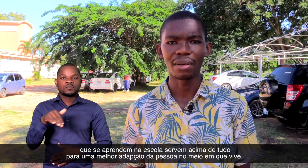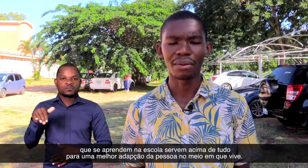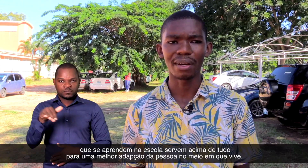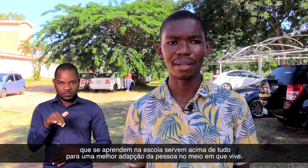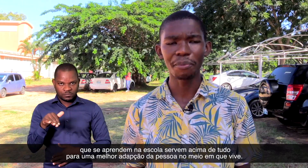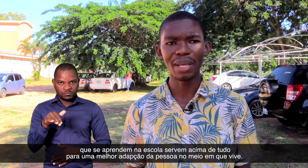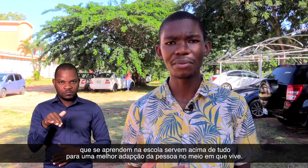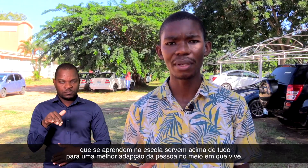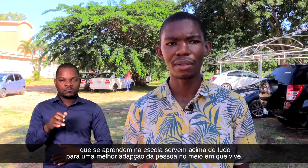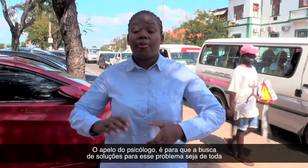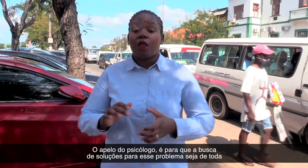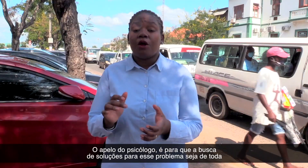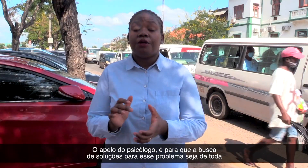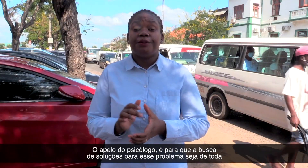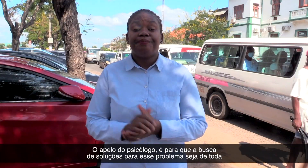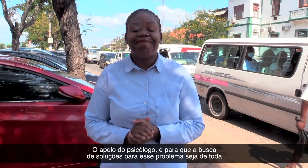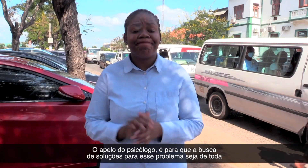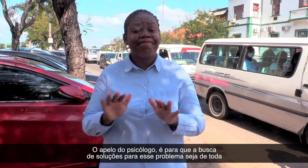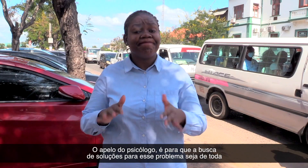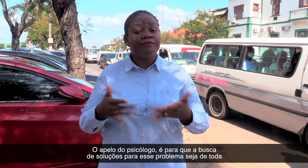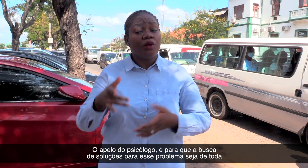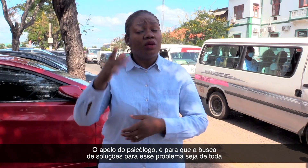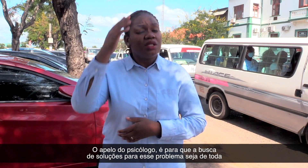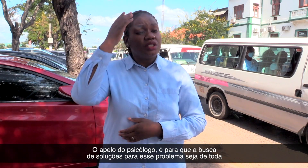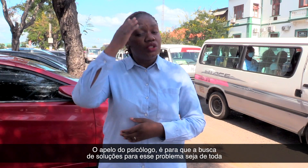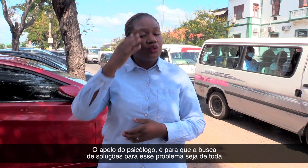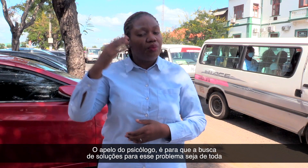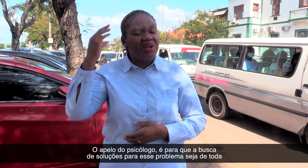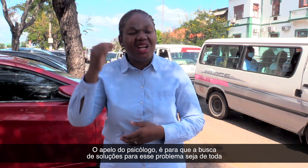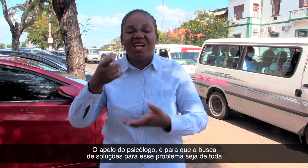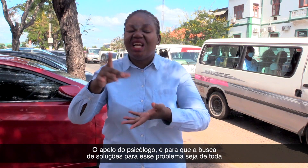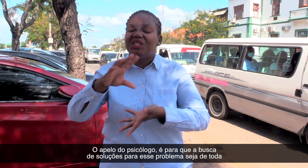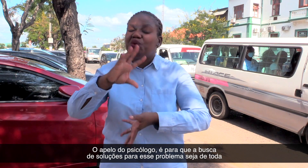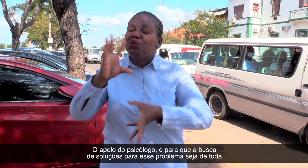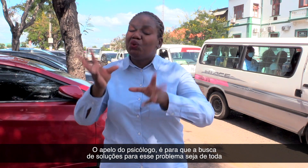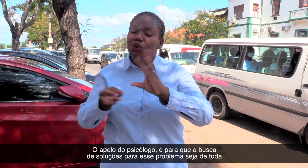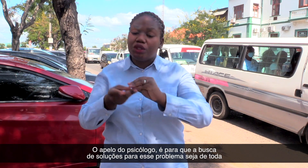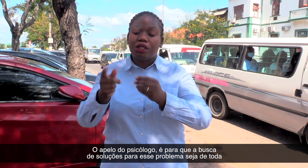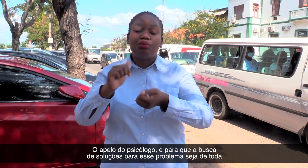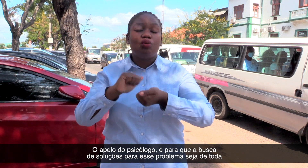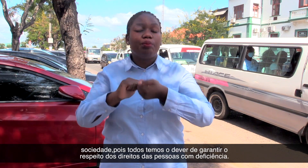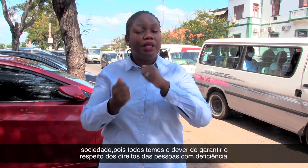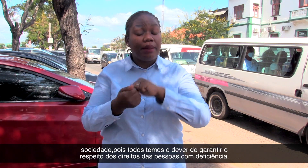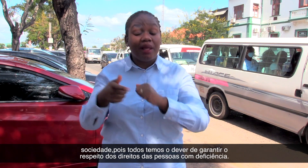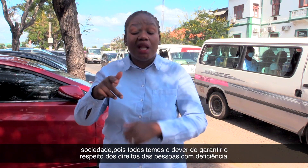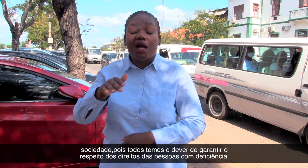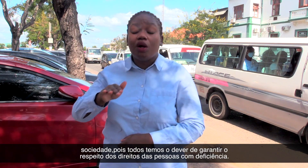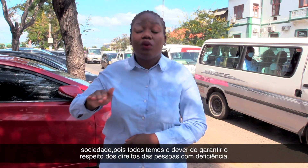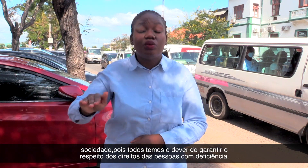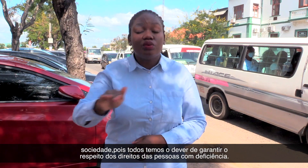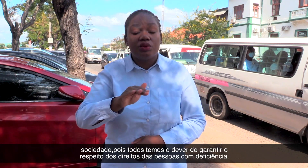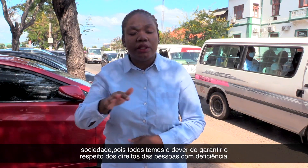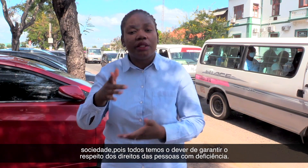vive. O apelo do psicólogo é para que a busca de soluções para esse problema seja de toda a